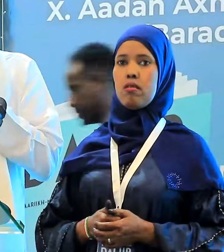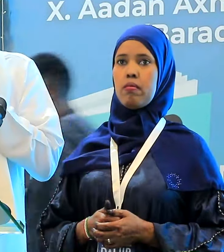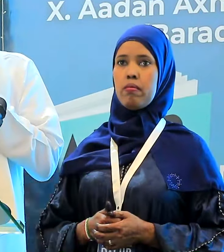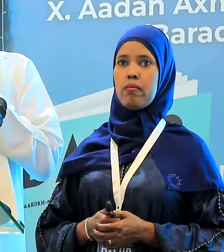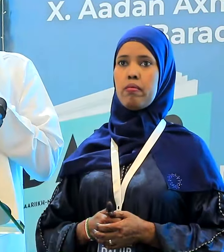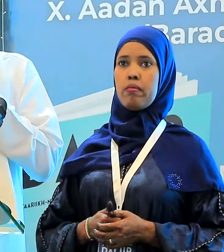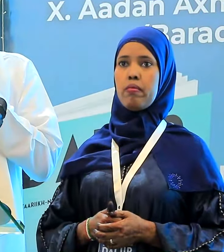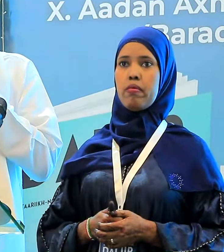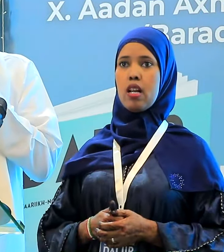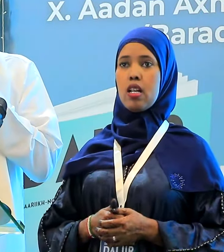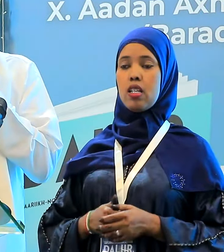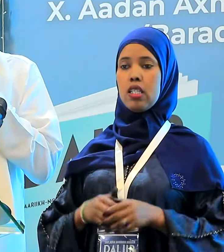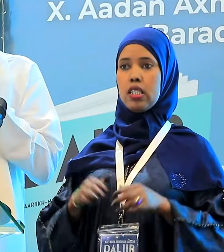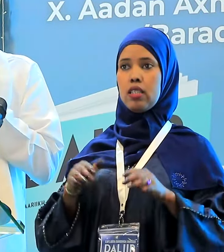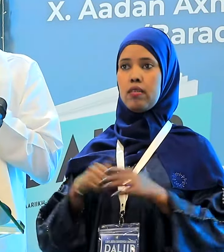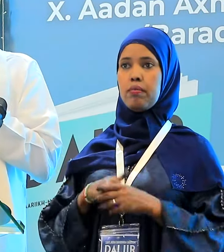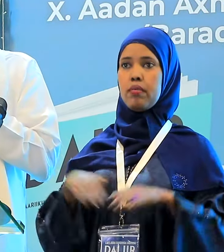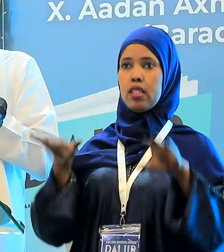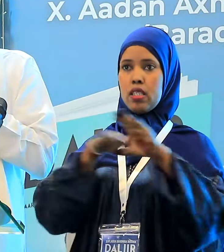واي سبب تتعي